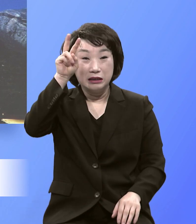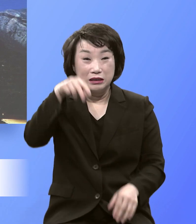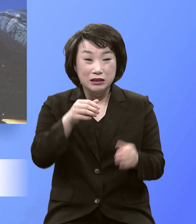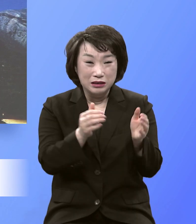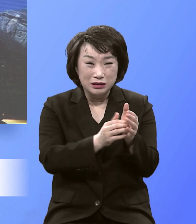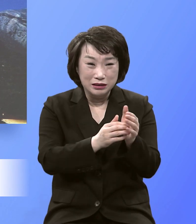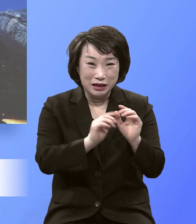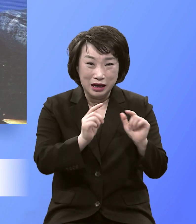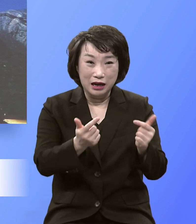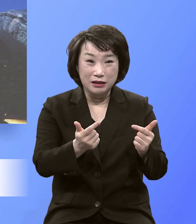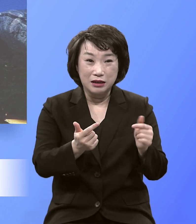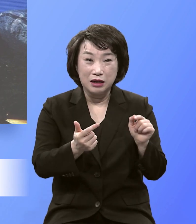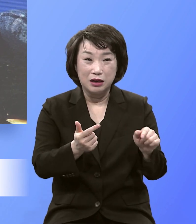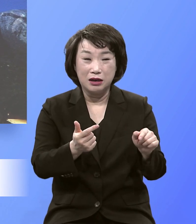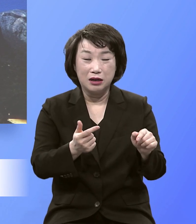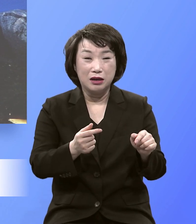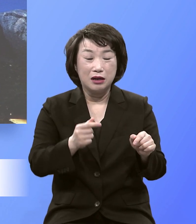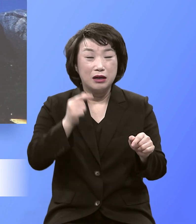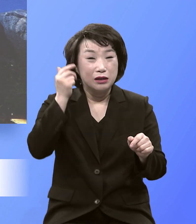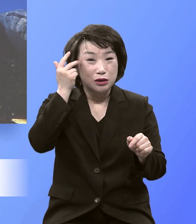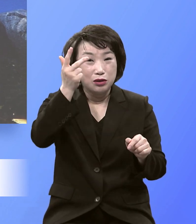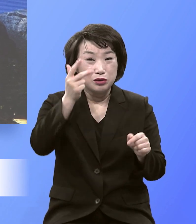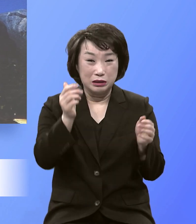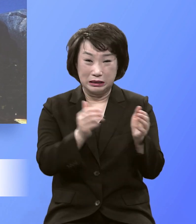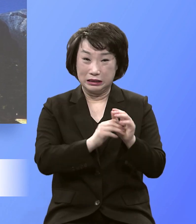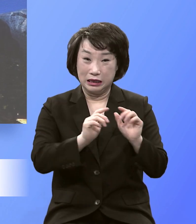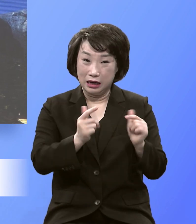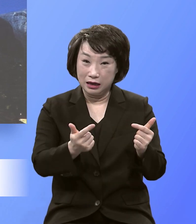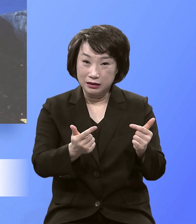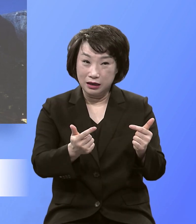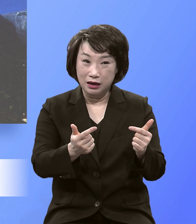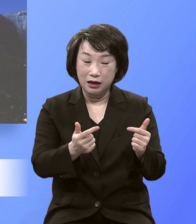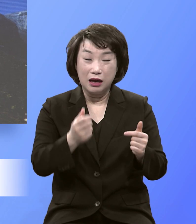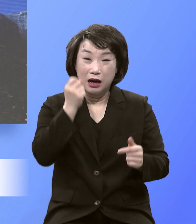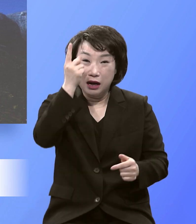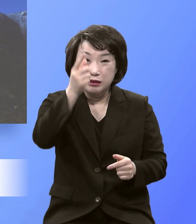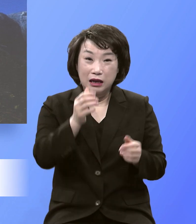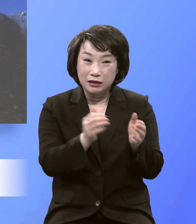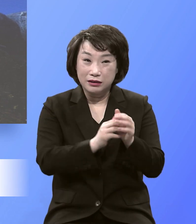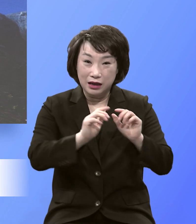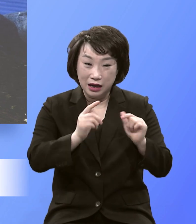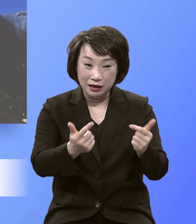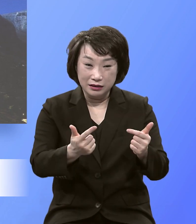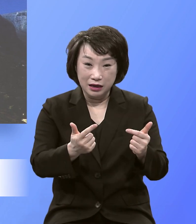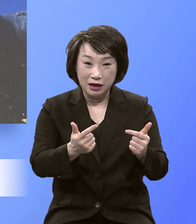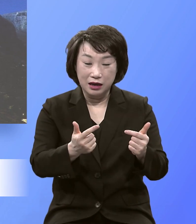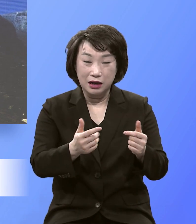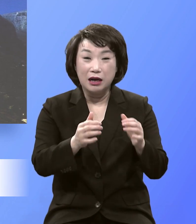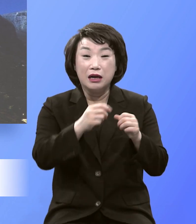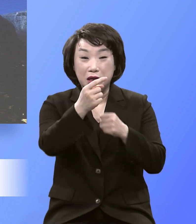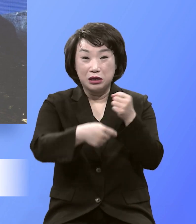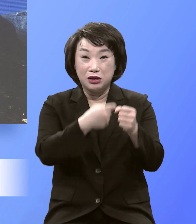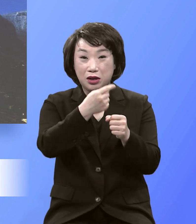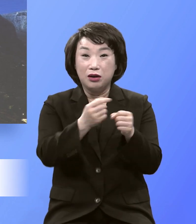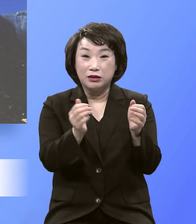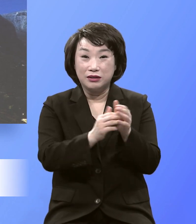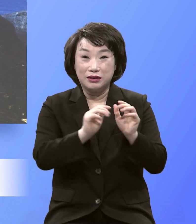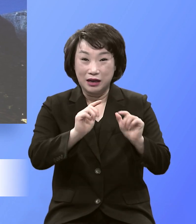이틀도 아니고 한 주도 아니고 한 달도 아니고 1년도